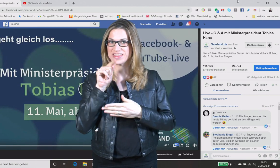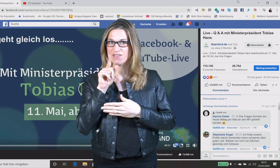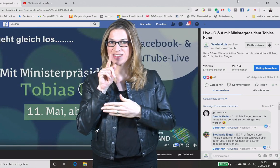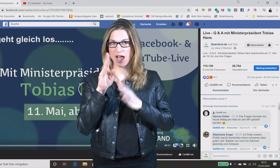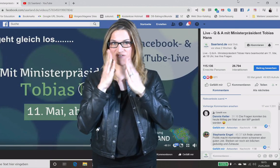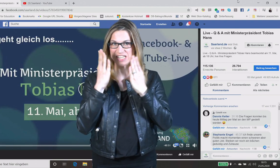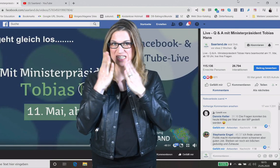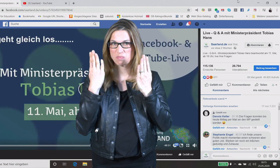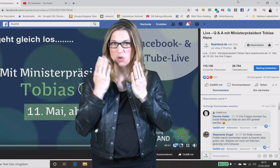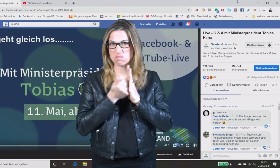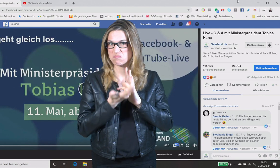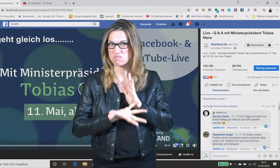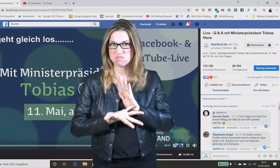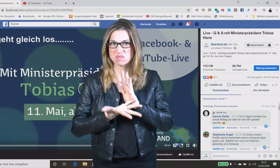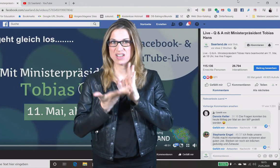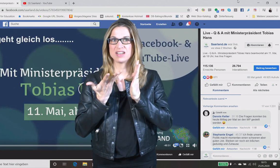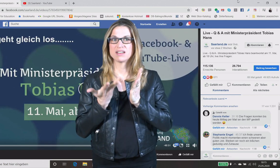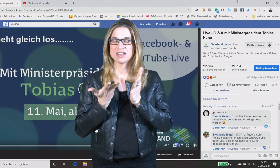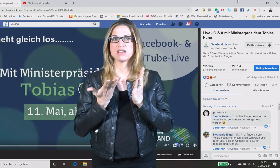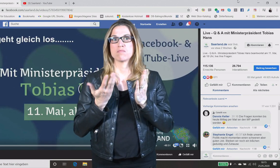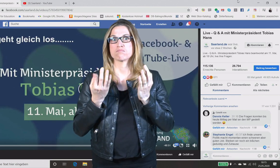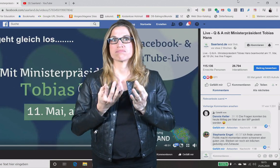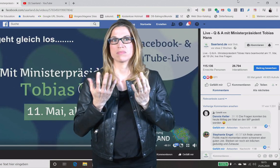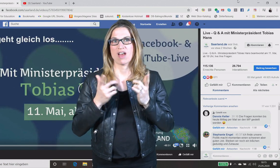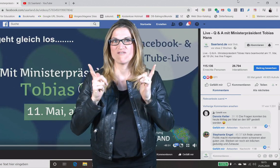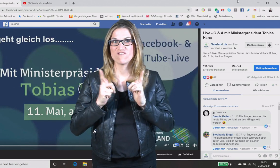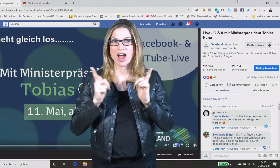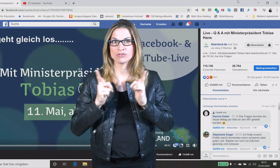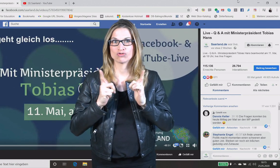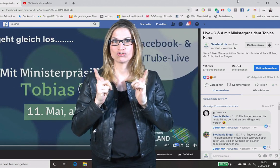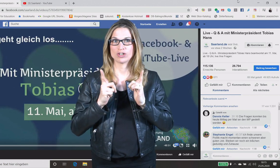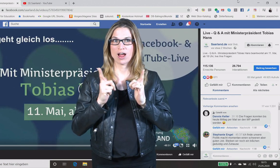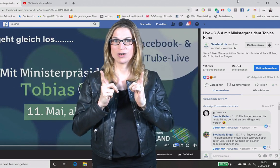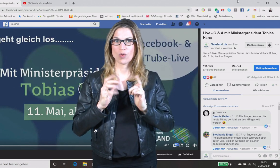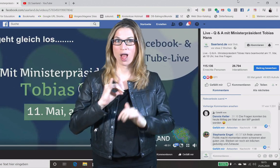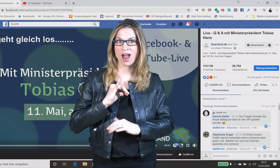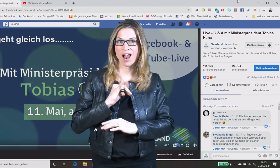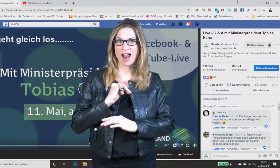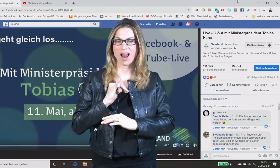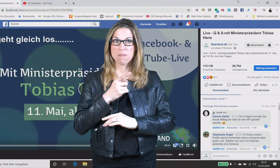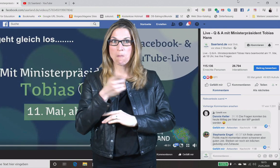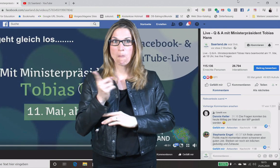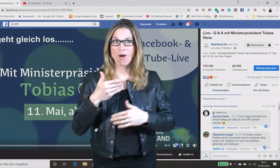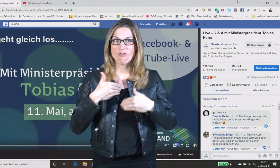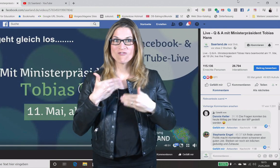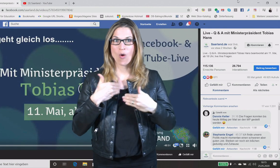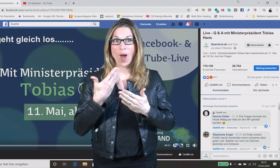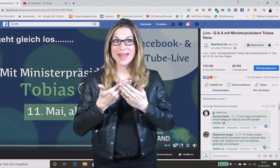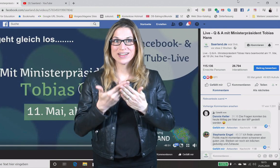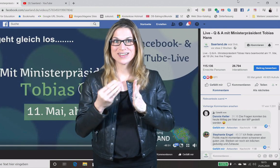kommt eine spannende Veranstaltung. Sie freuen sich darauf, dass es mit Gebärdensprache für